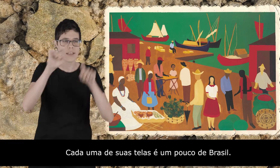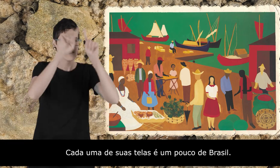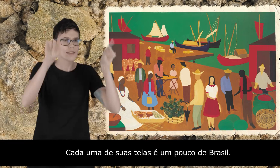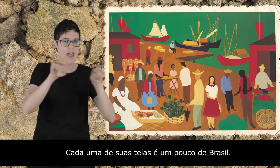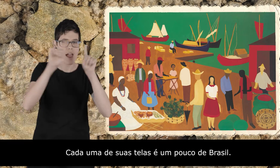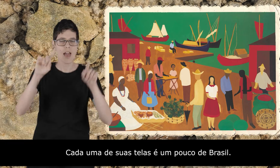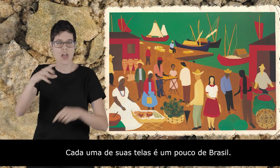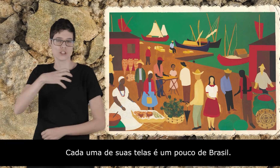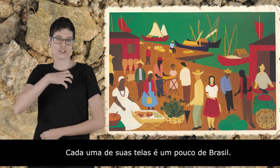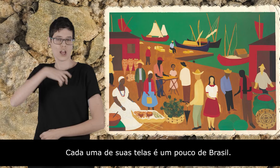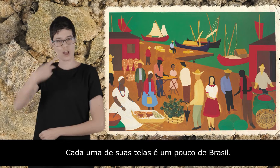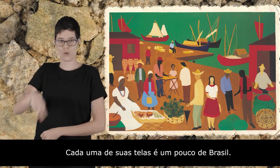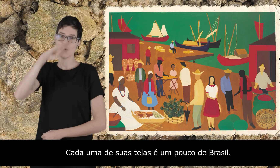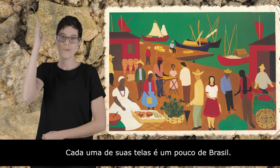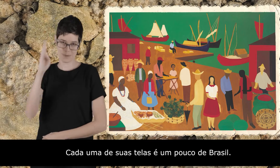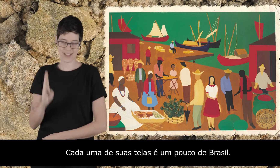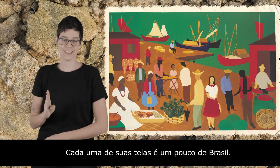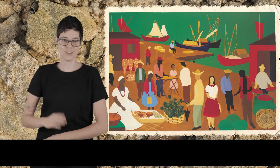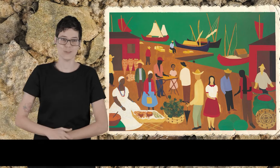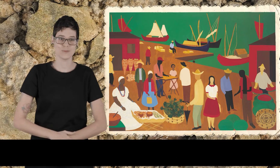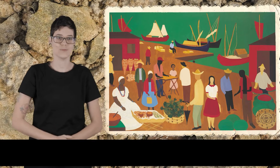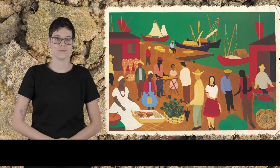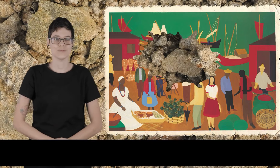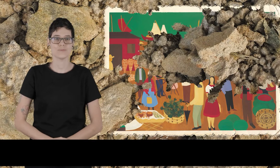Cada uma de suas telas é um pouco de Brasil.